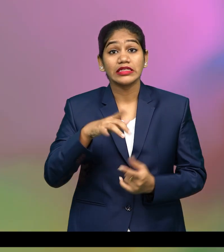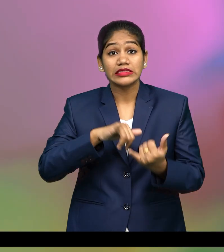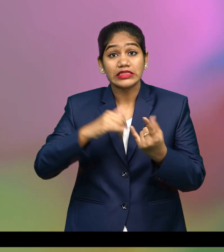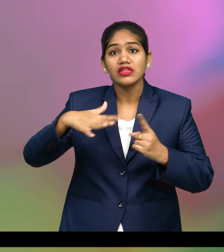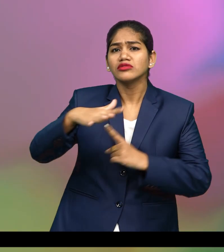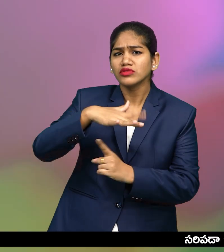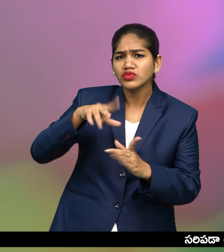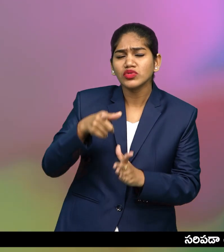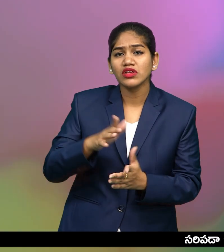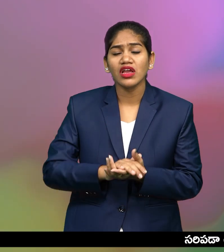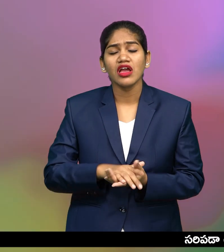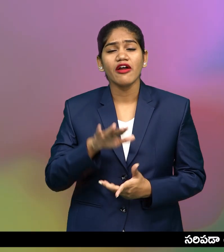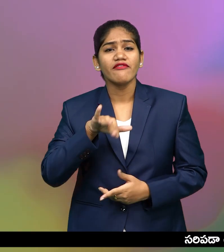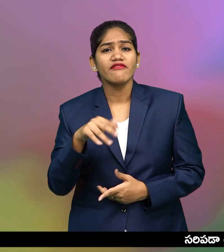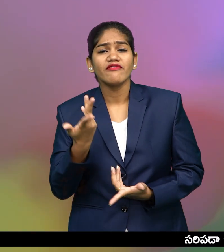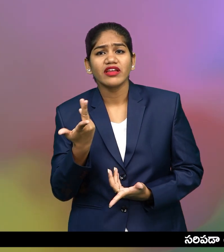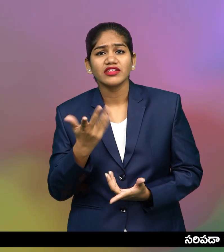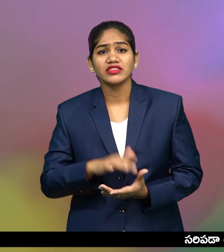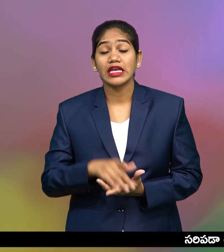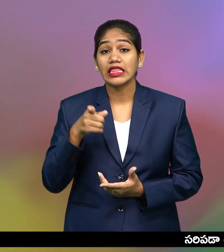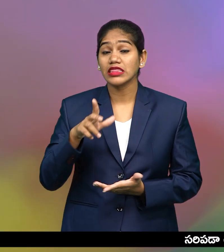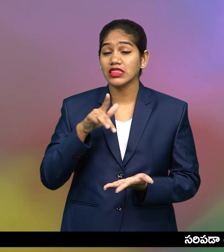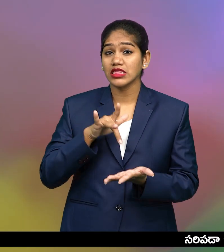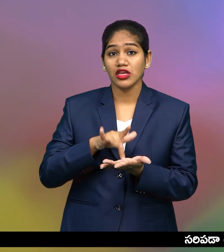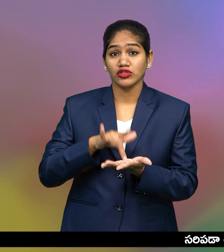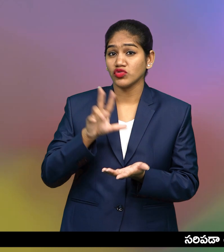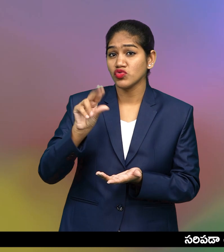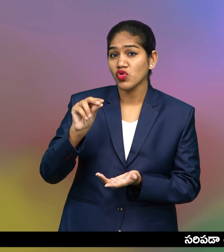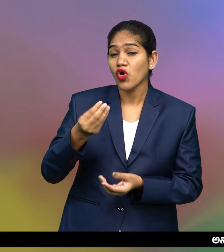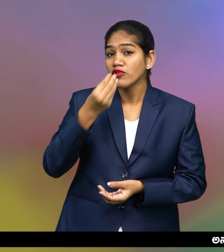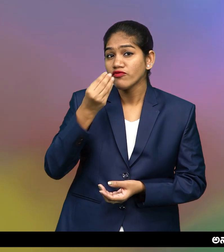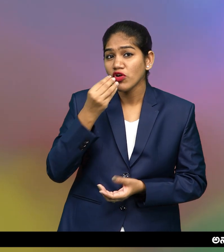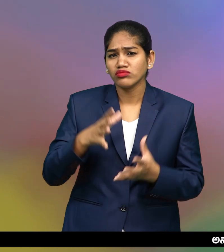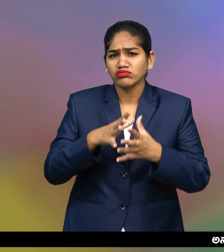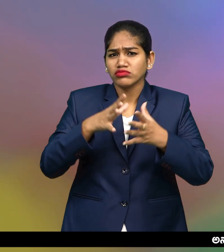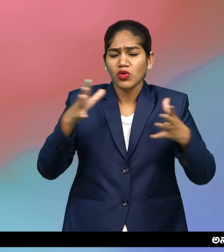చాలామందికి సరిపడా ఆహారం దొరకని పరిస్థితి అనారోగ్యం మరియు